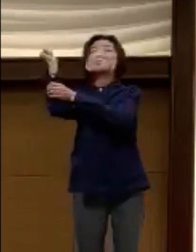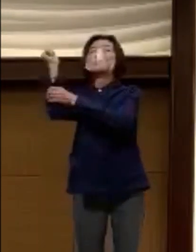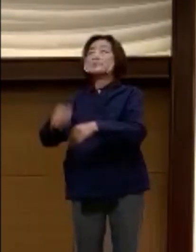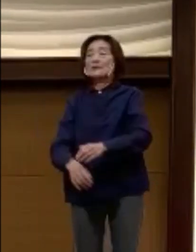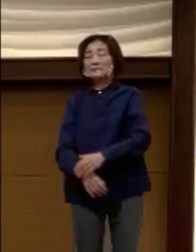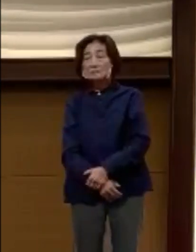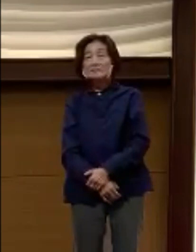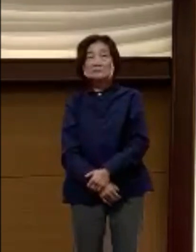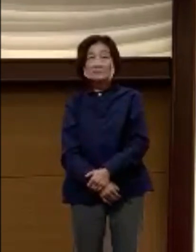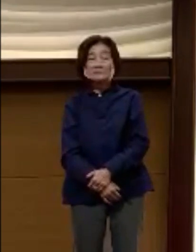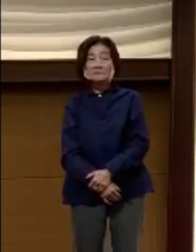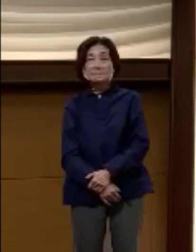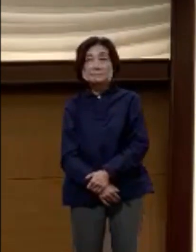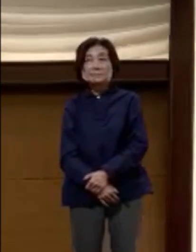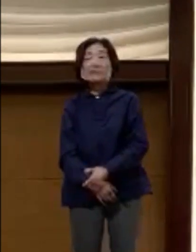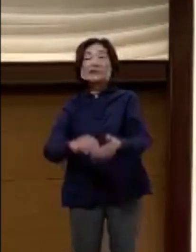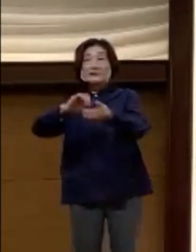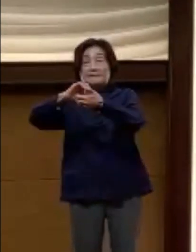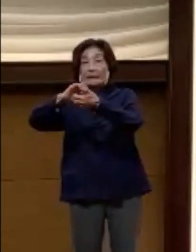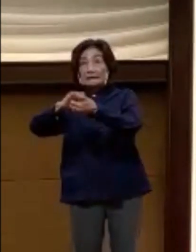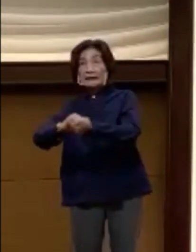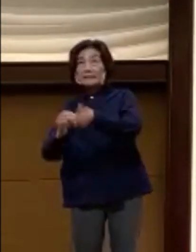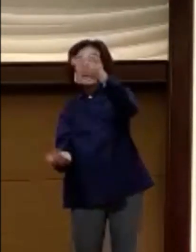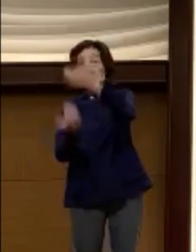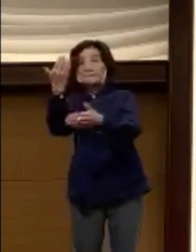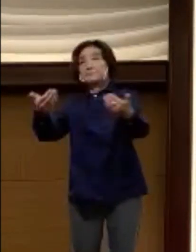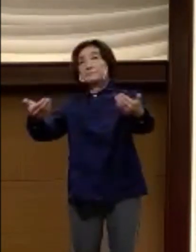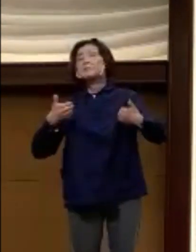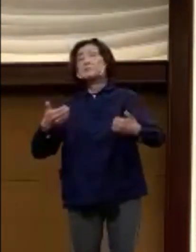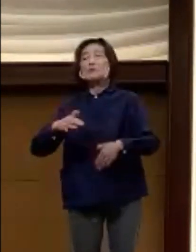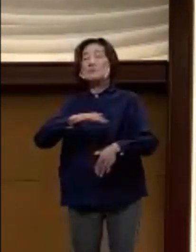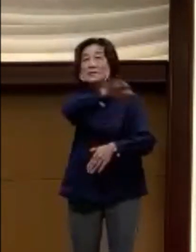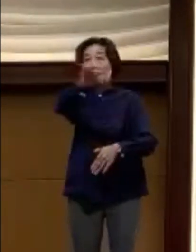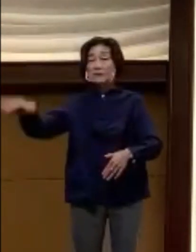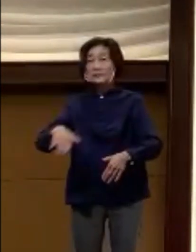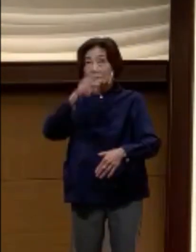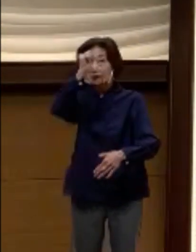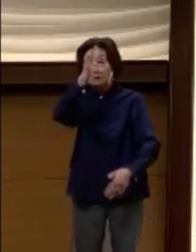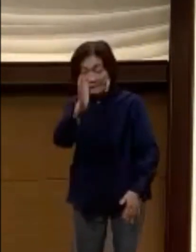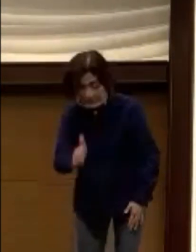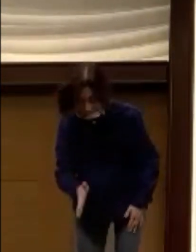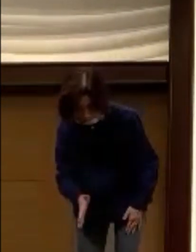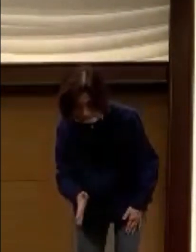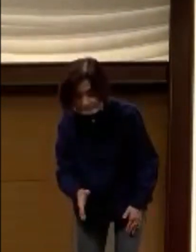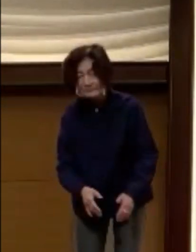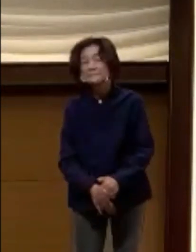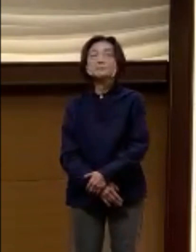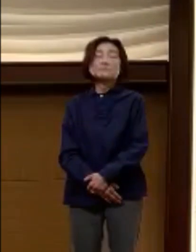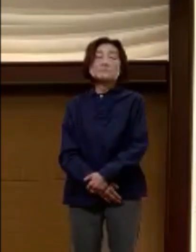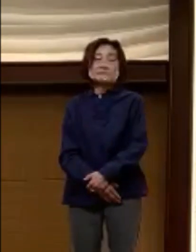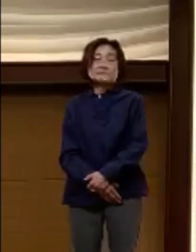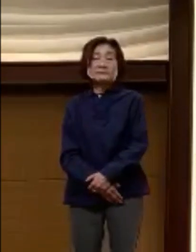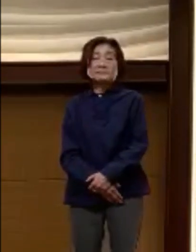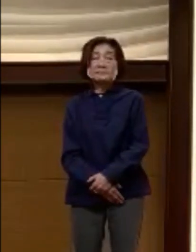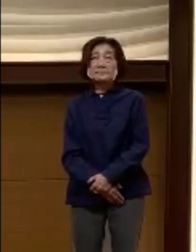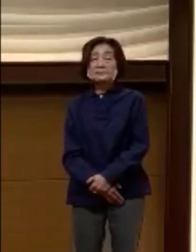ません。絶対に勝てなきゃいけません。どうぞよろしくお願いします。